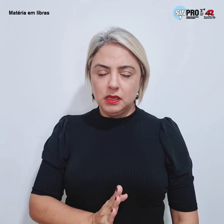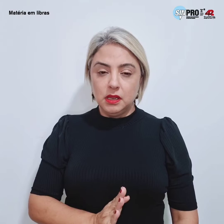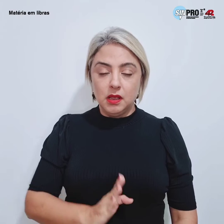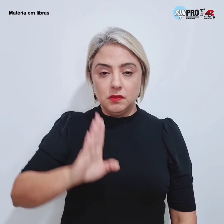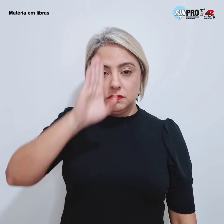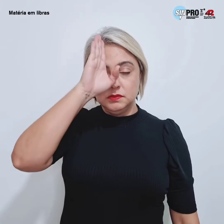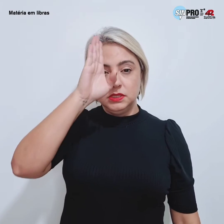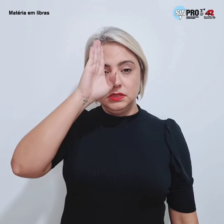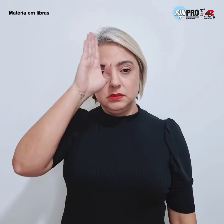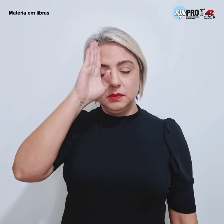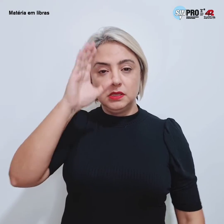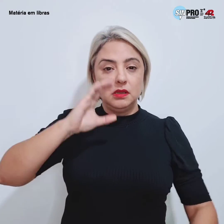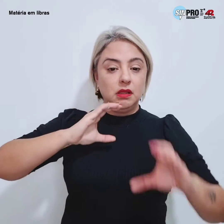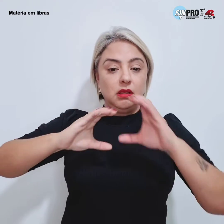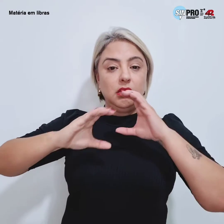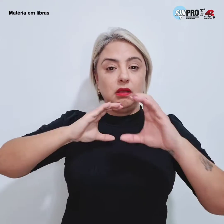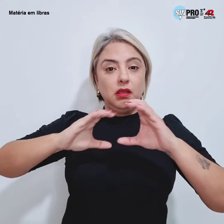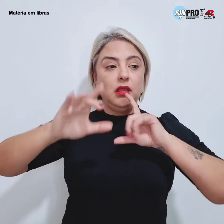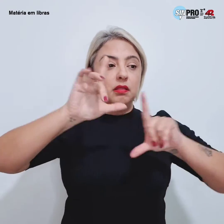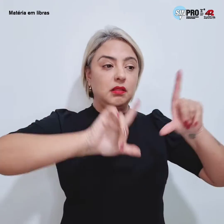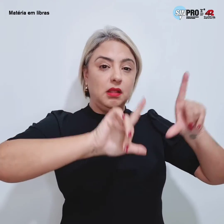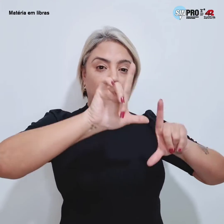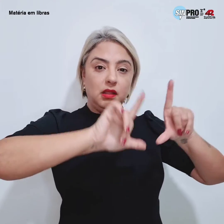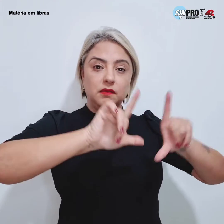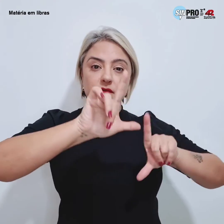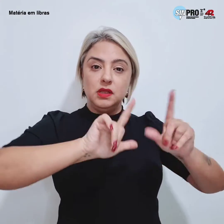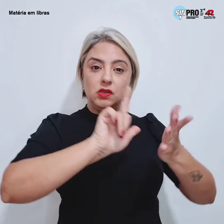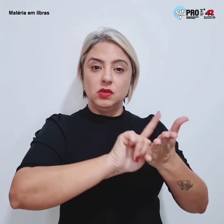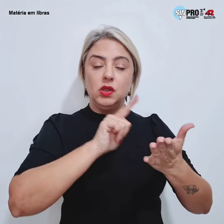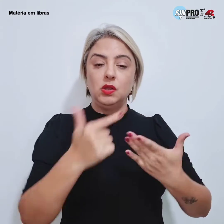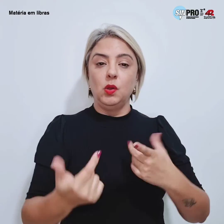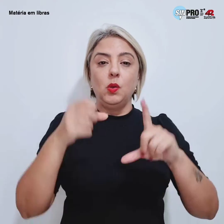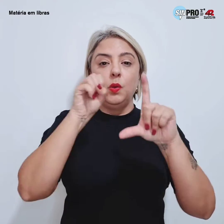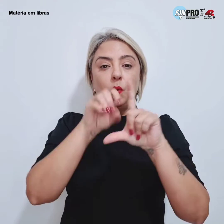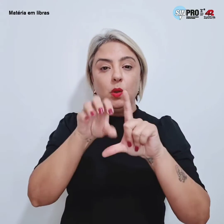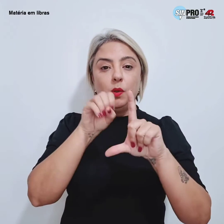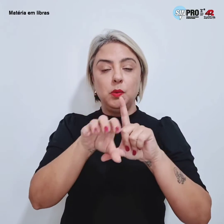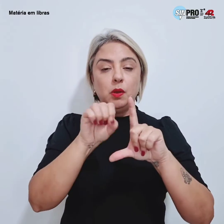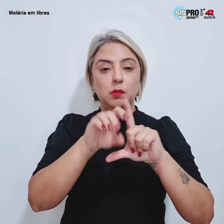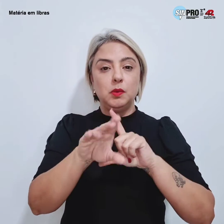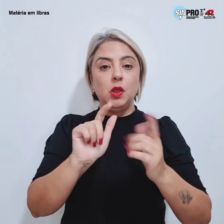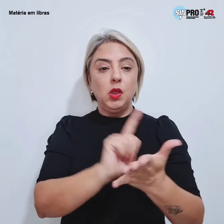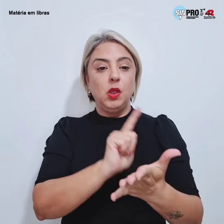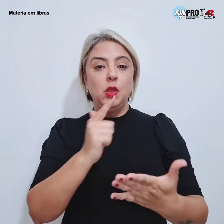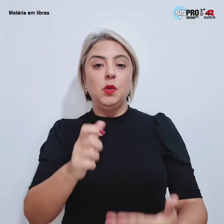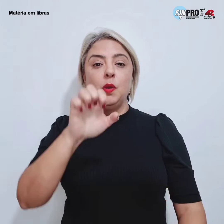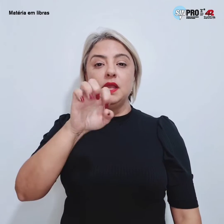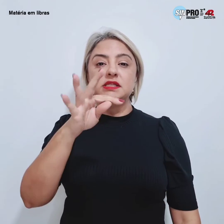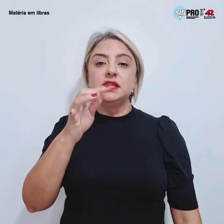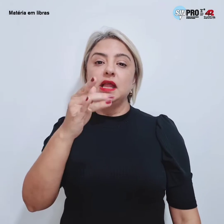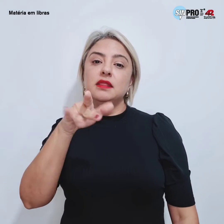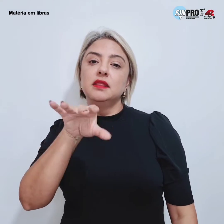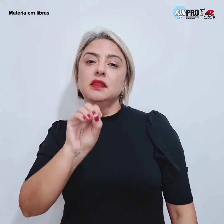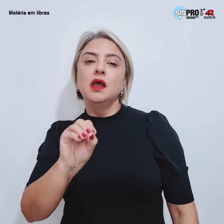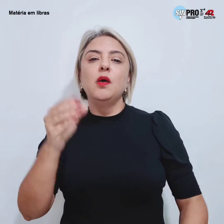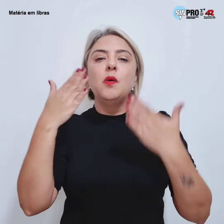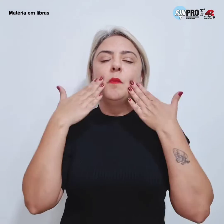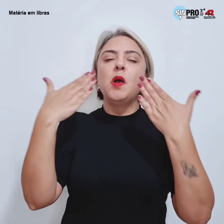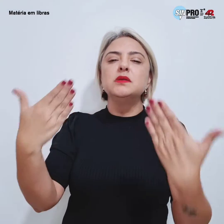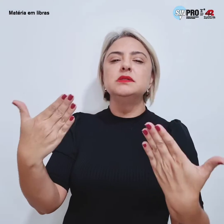principais meios de comunicação, como o Globo e o Estadão, estamparam notícias